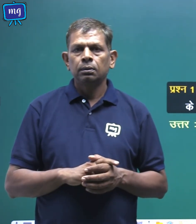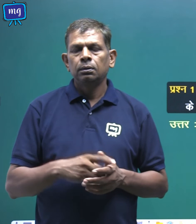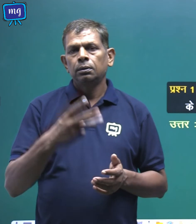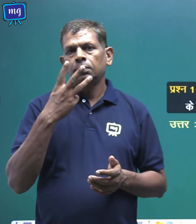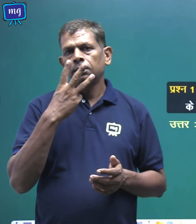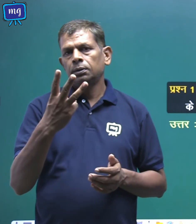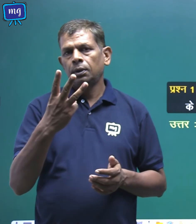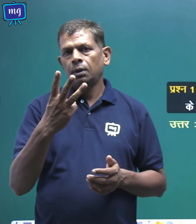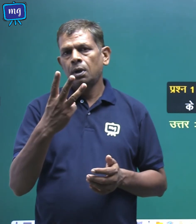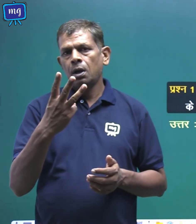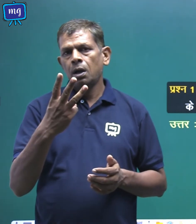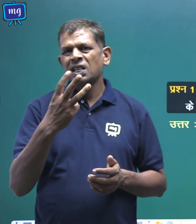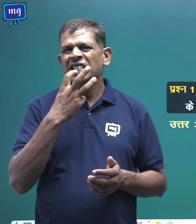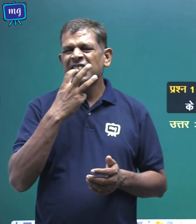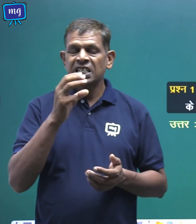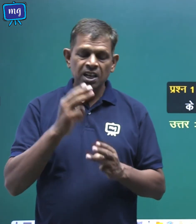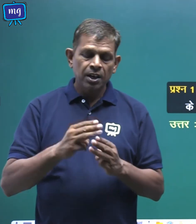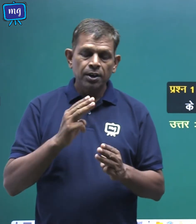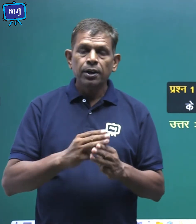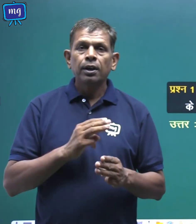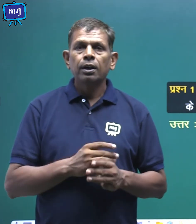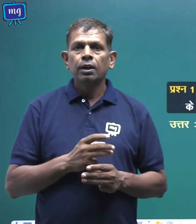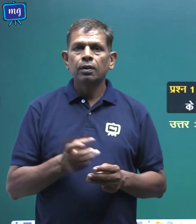3 अंडे देने वाले